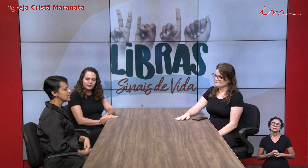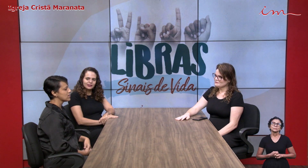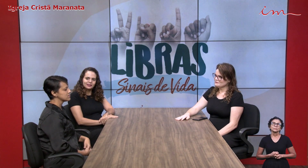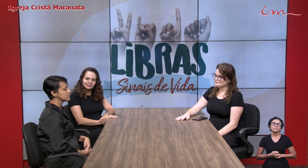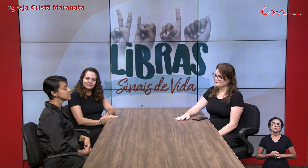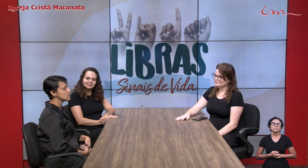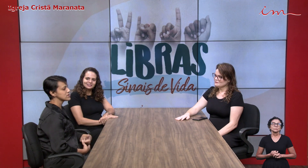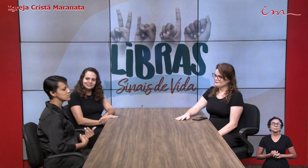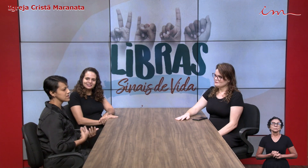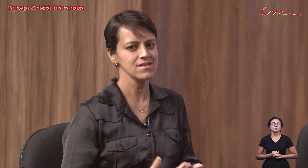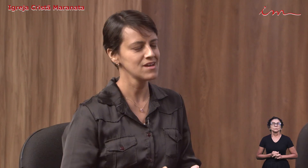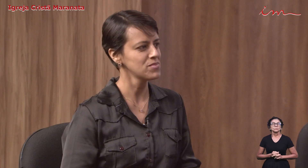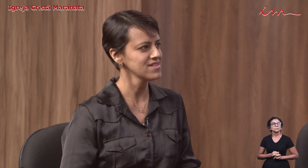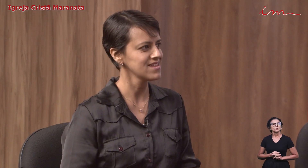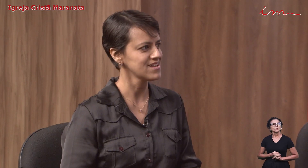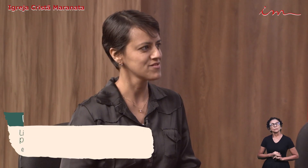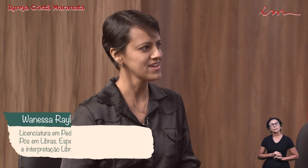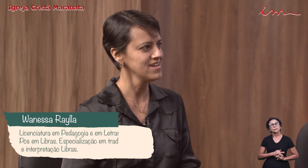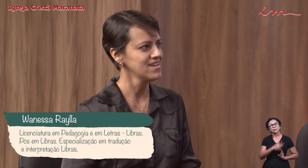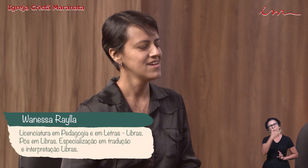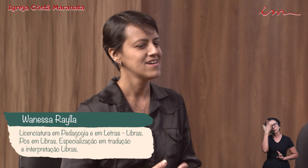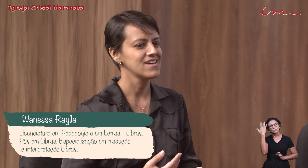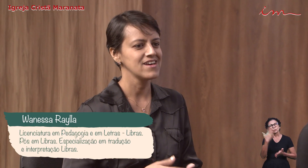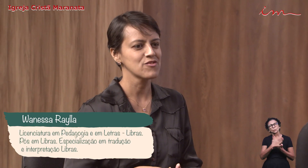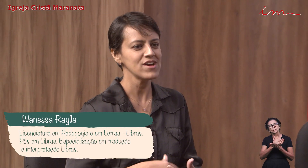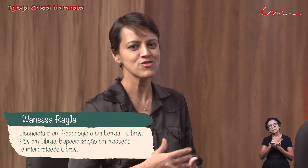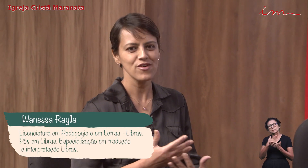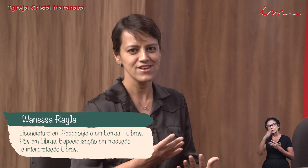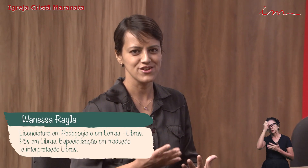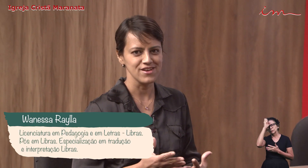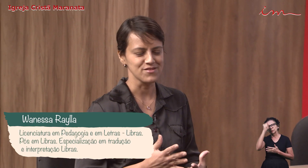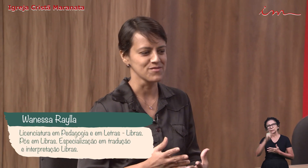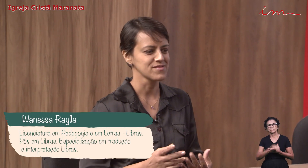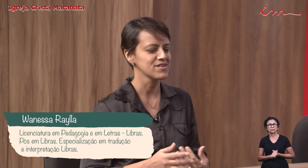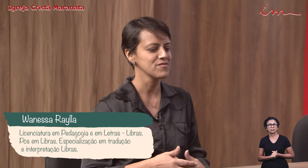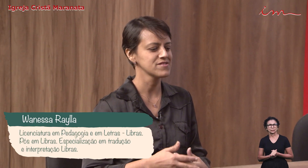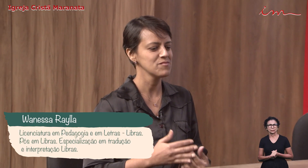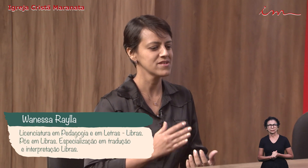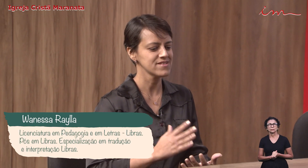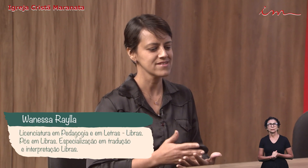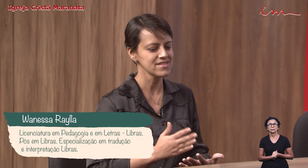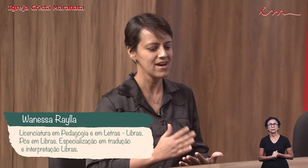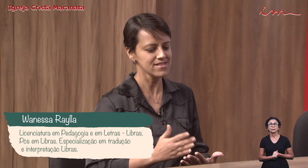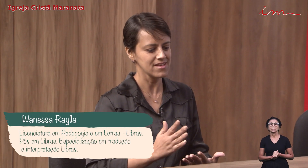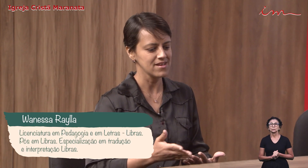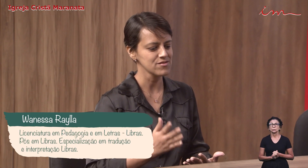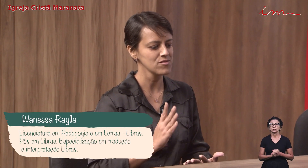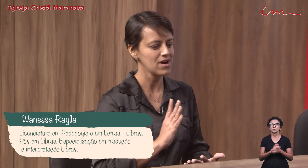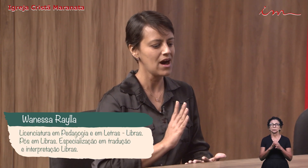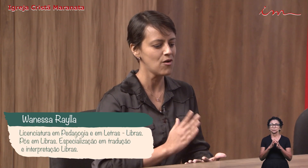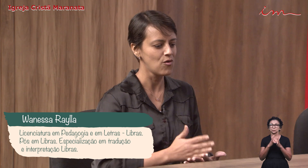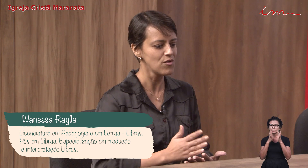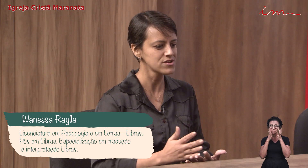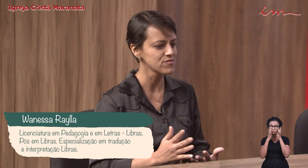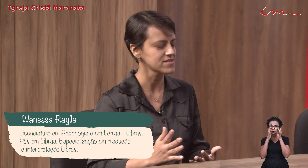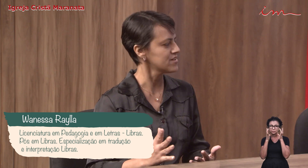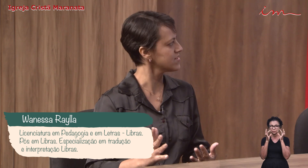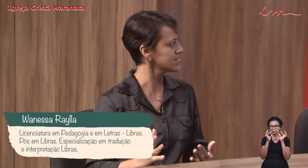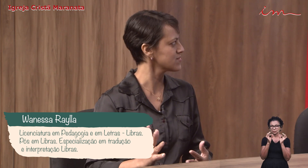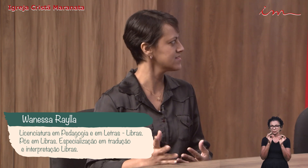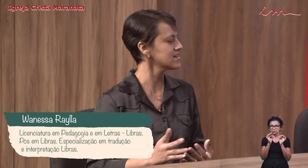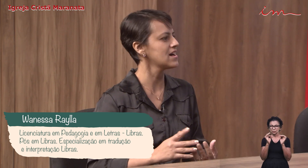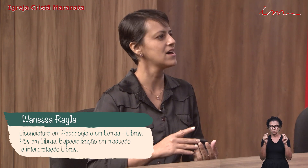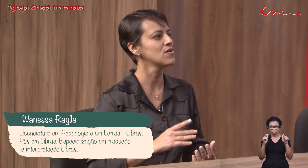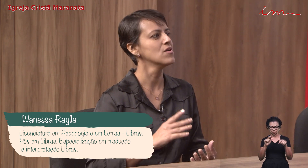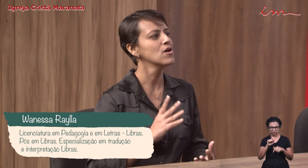assim, principalmente para quem está aprendendo, né? Sim. Não é de qualquer jeito. Então, você precisa estar atento aonde que você está